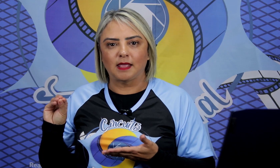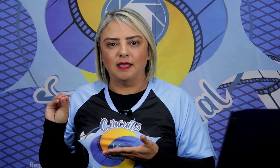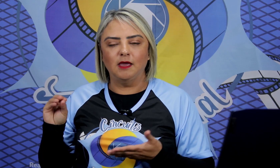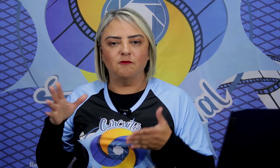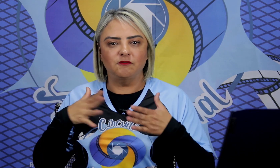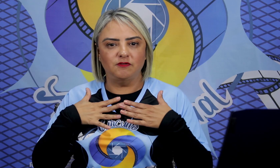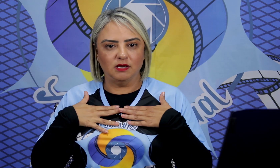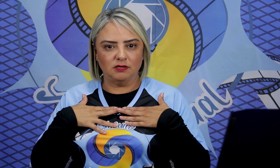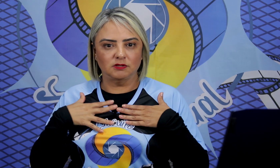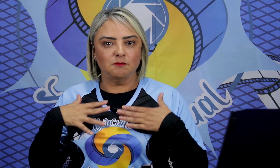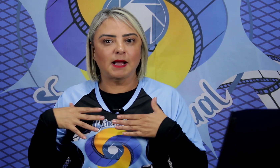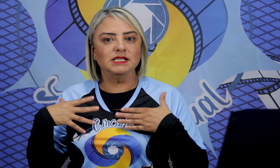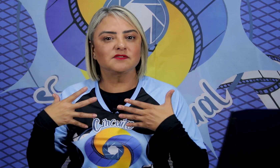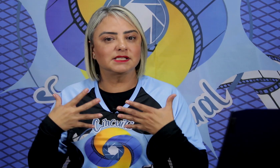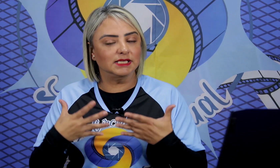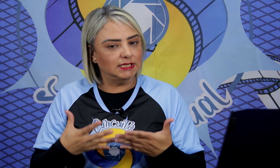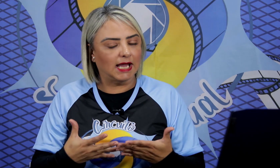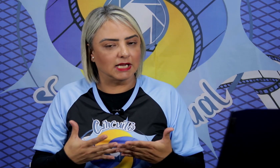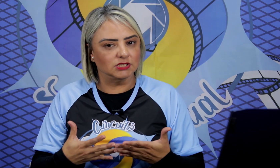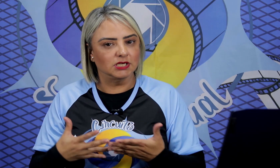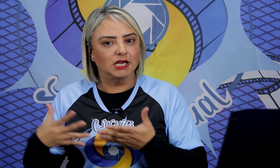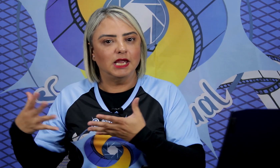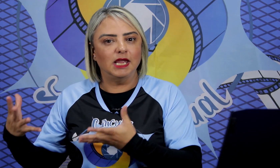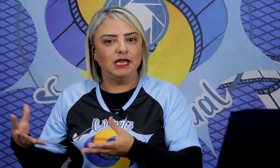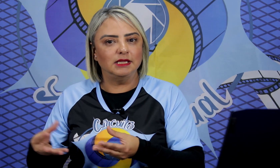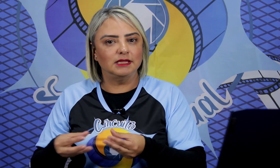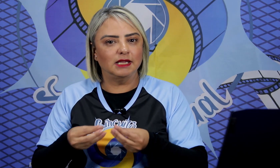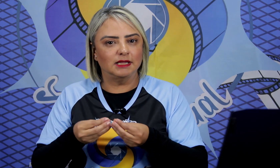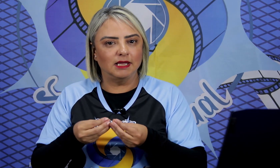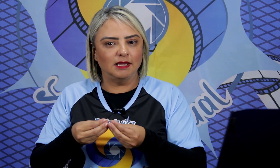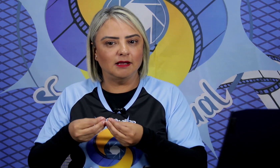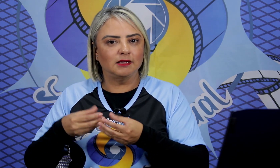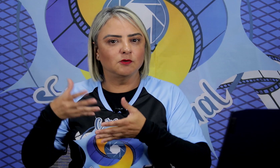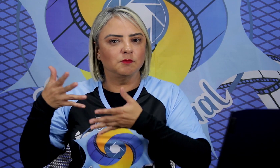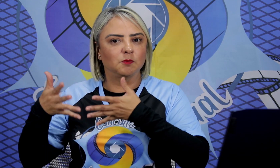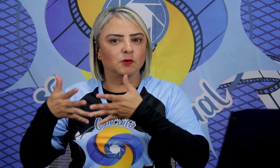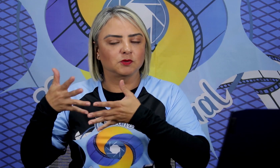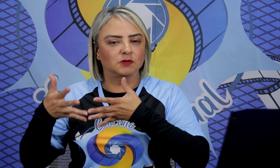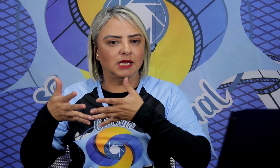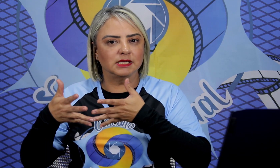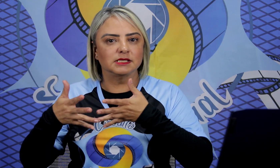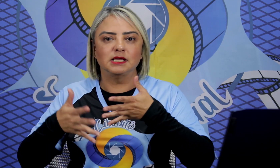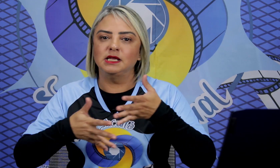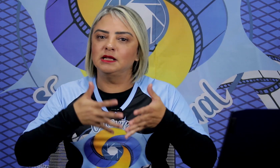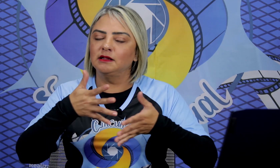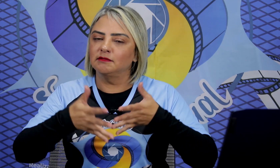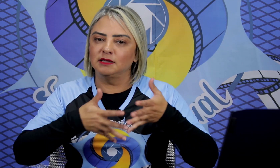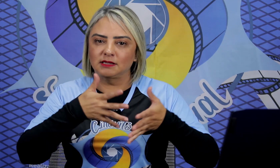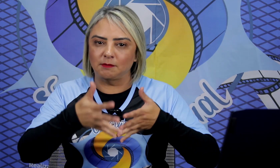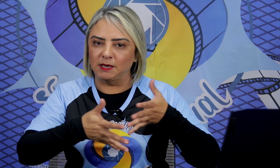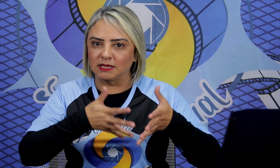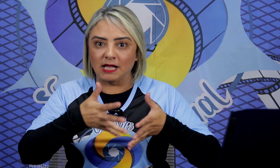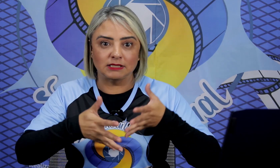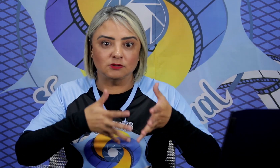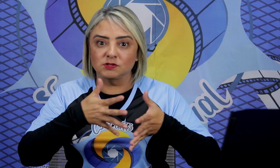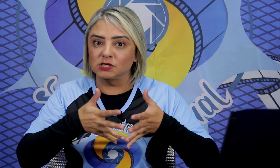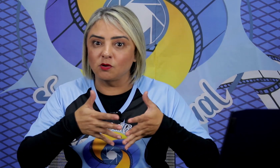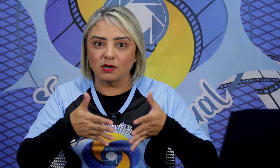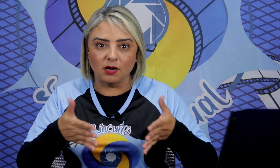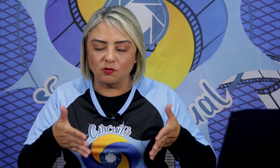Eu, Viviane, eu tenho mais facilidade em entender que o meu português e interpretar, traduzir qualquer